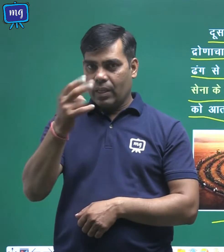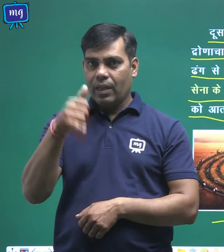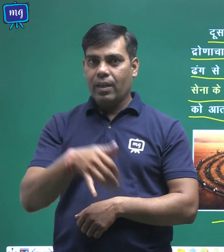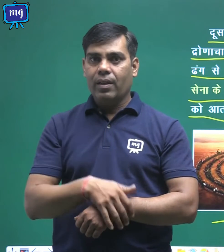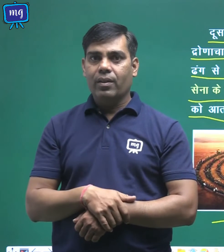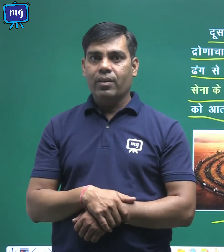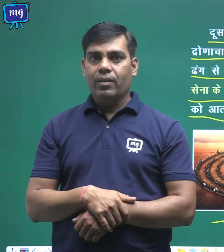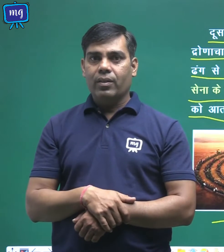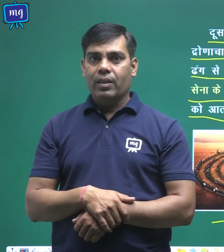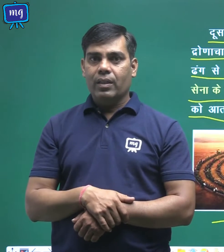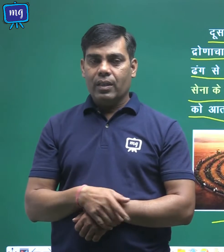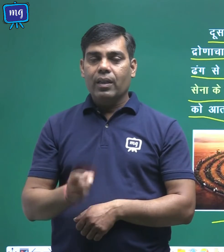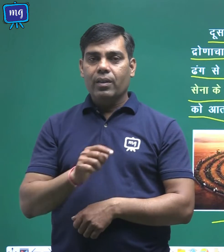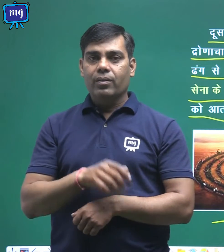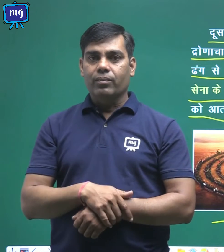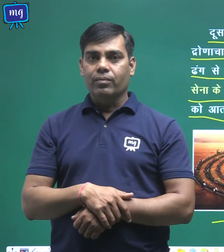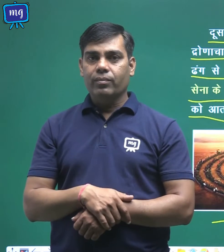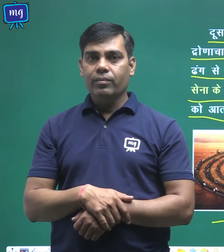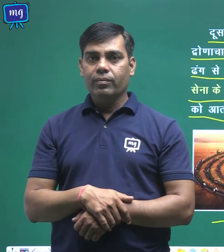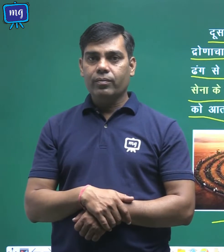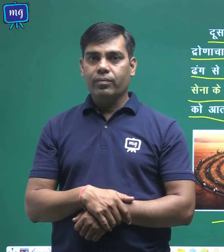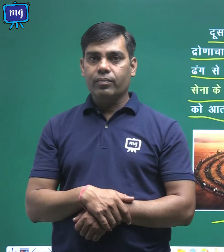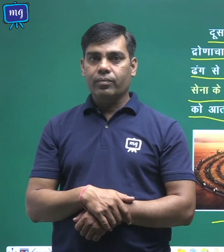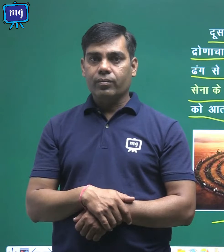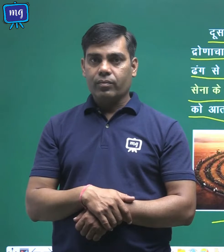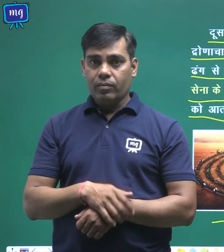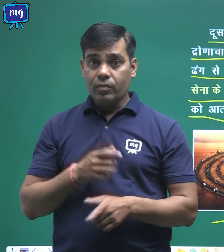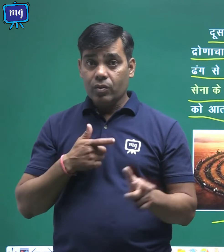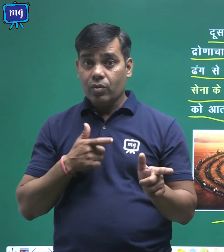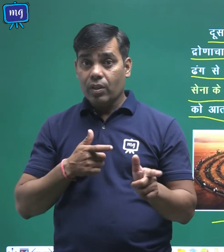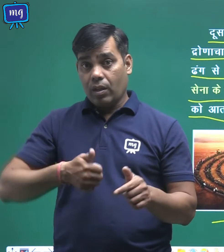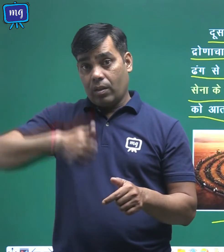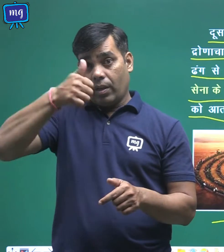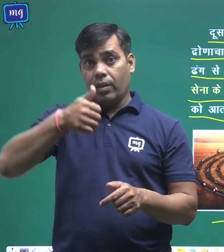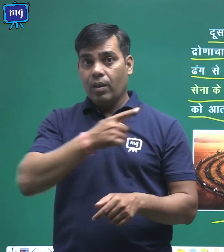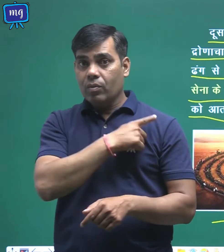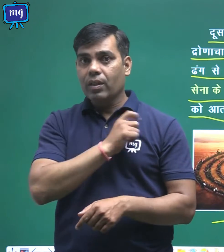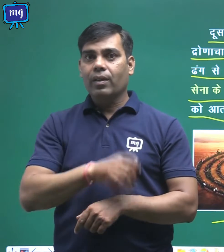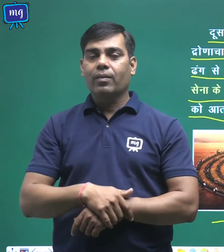हैं कि द्रोणाचार्य ने